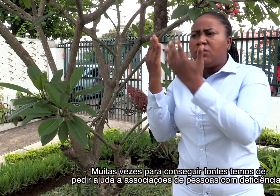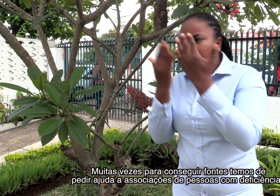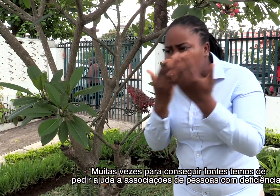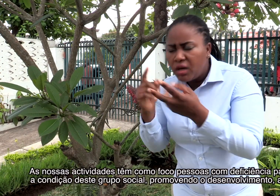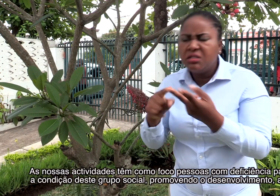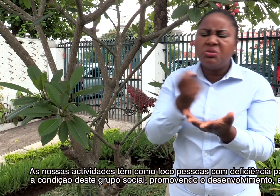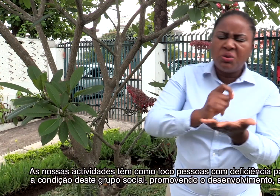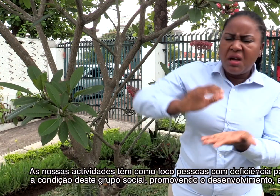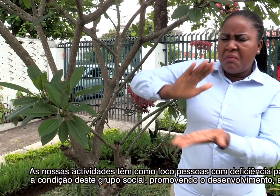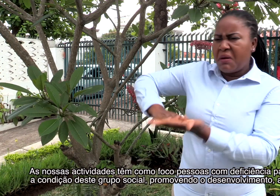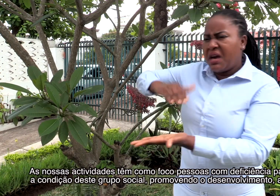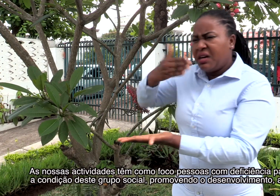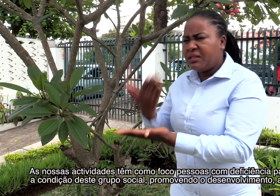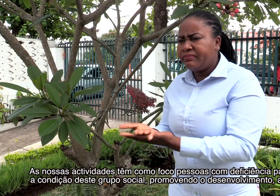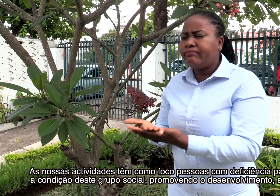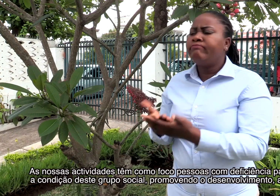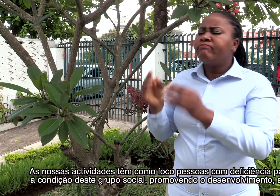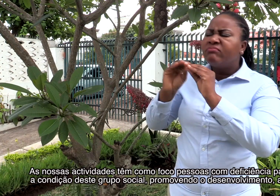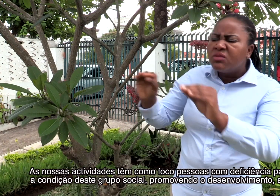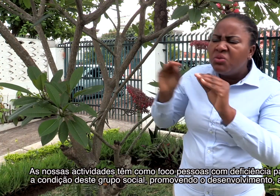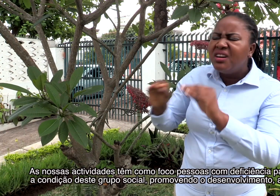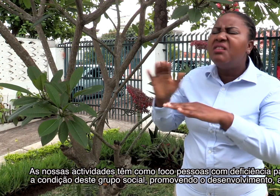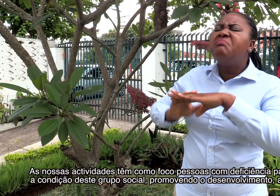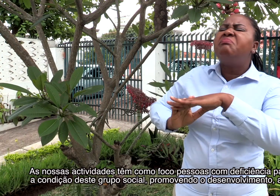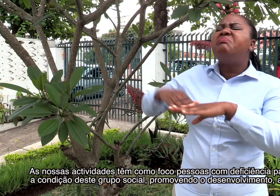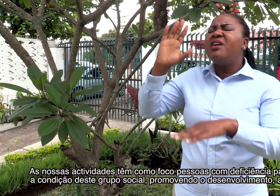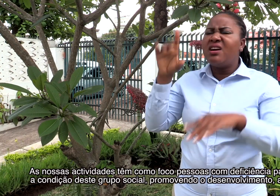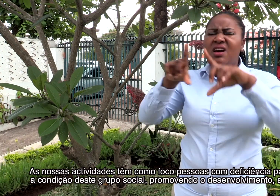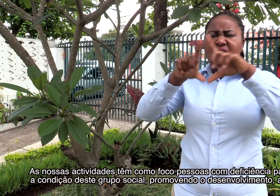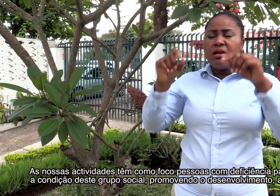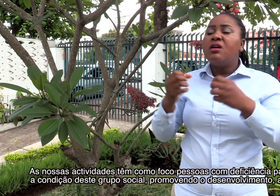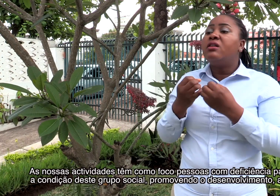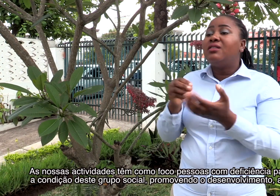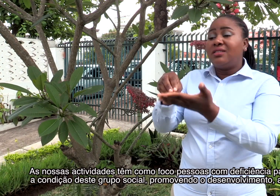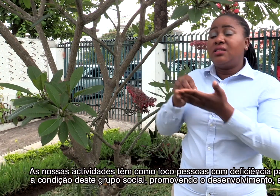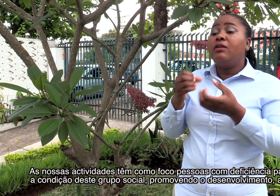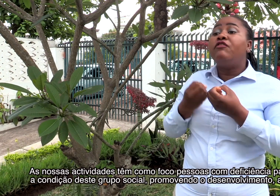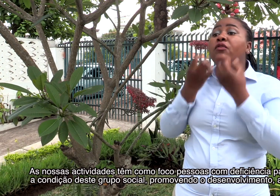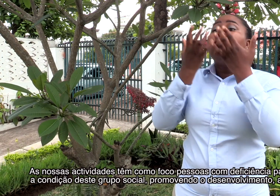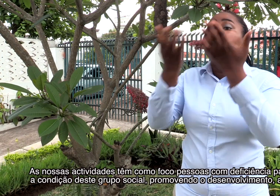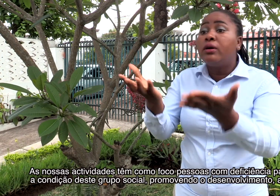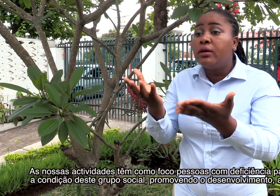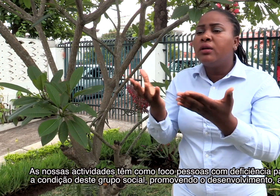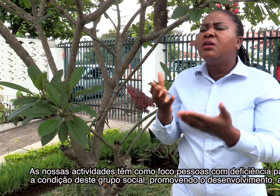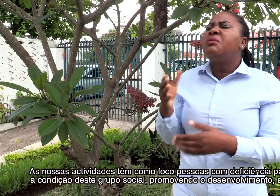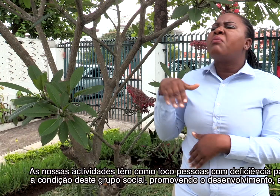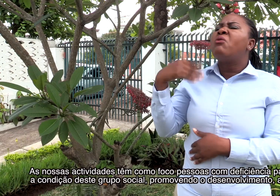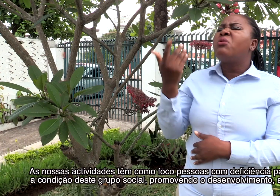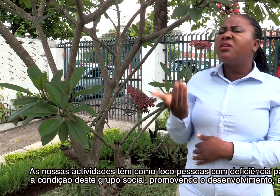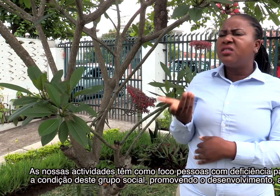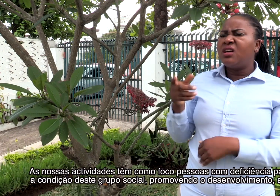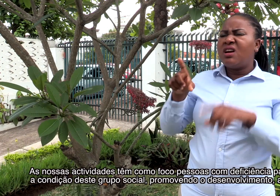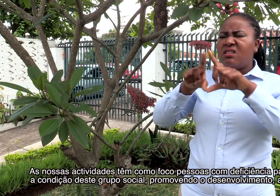deficiência. As nossas atividades têm como foco pessoas com deficiência para melhorar a condição deste